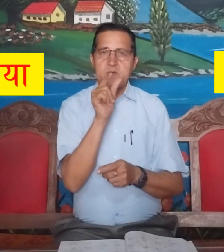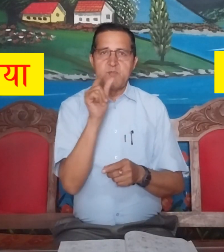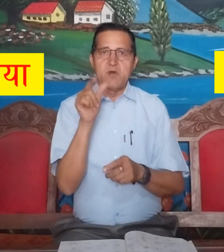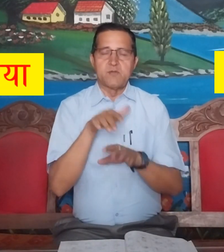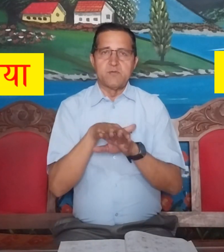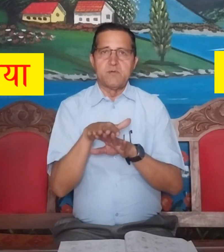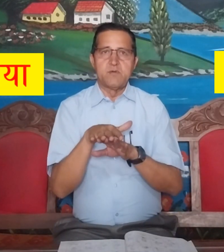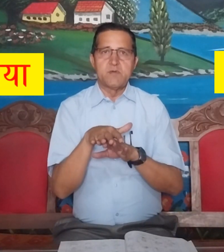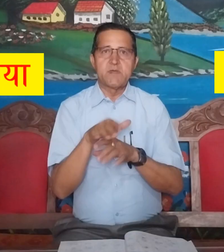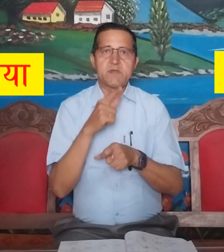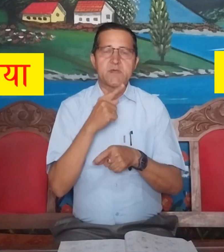शब्दहरू